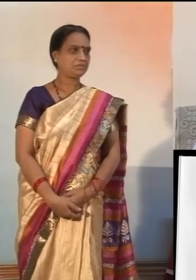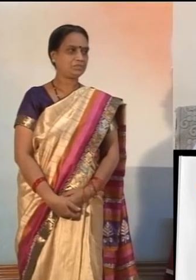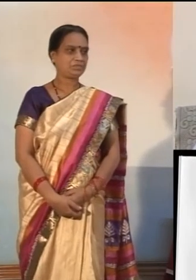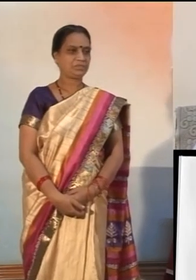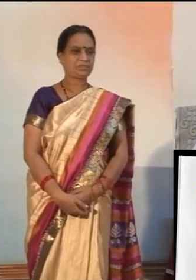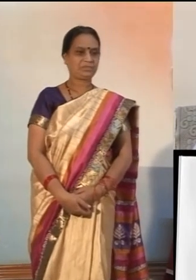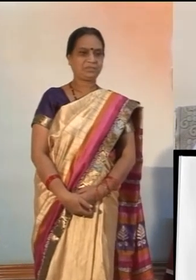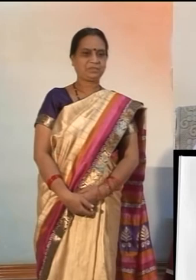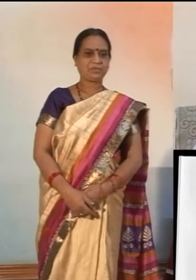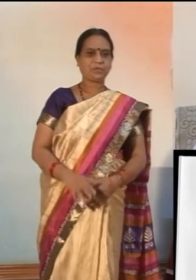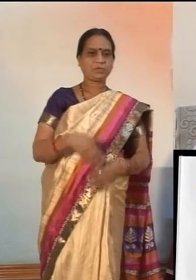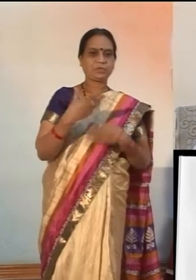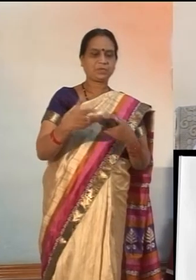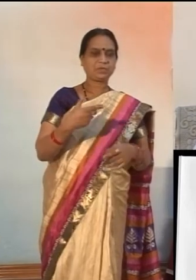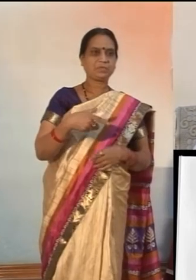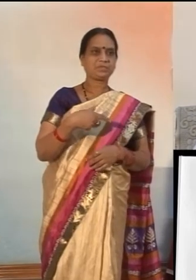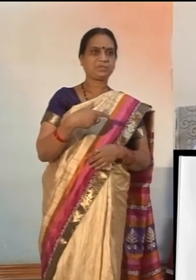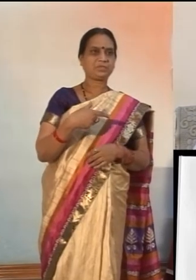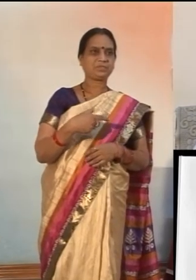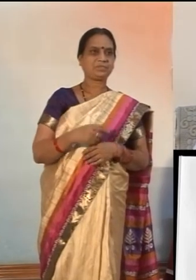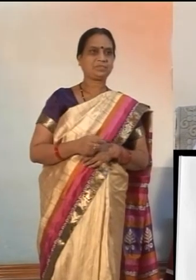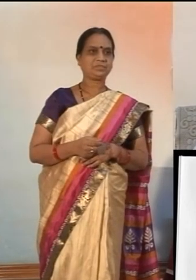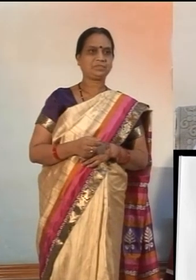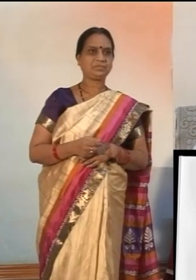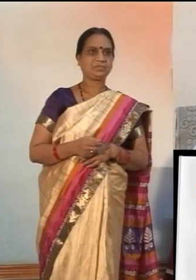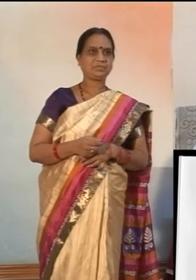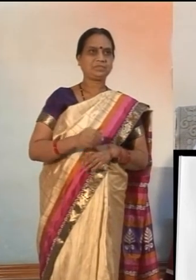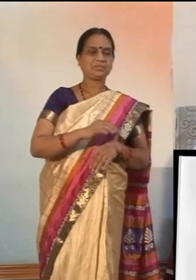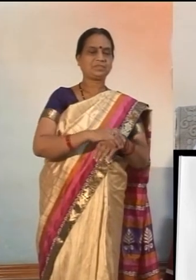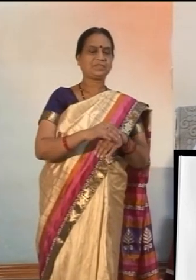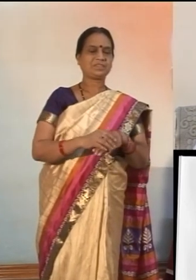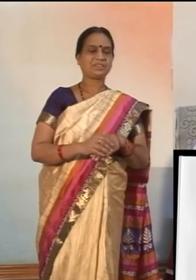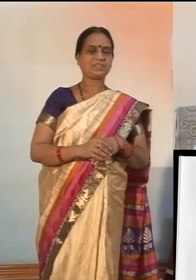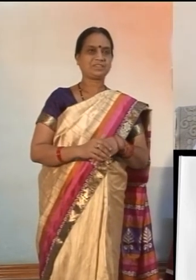क्योंकि उन्होंने जो बताया वो जैसा महसूस किया,